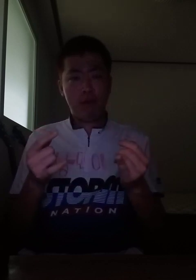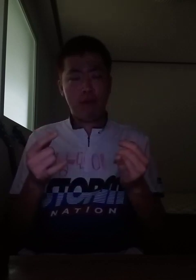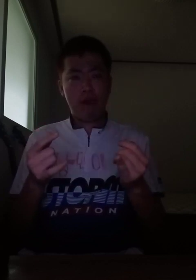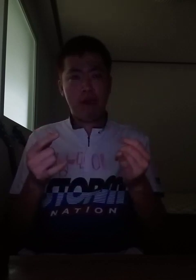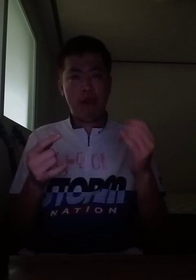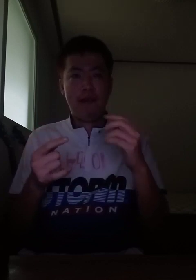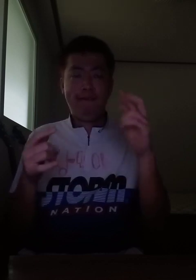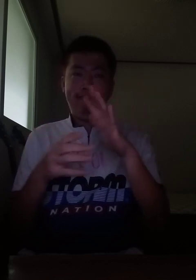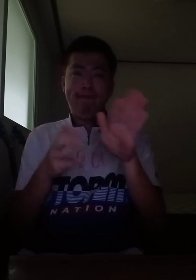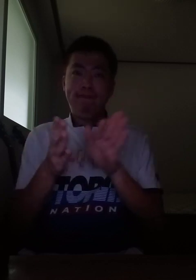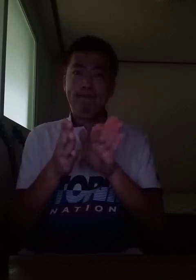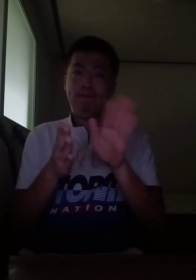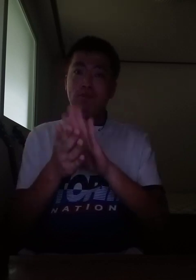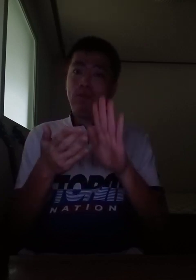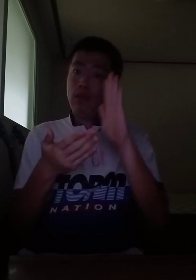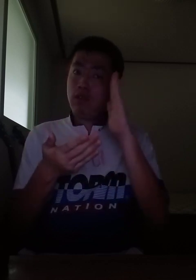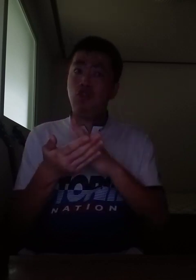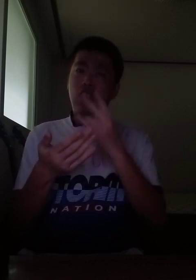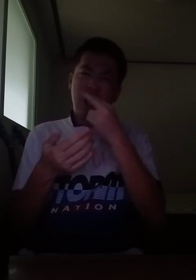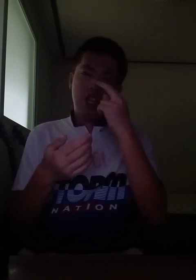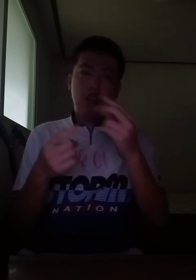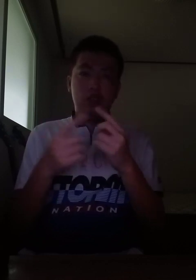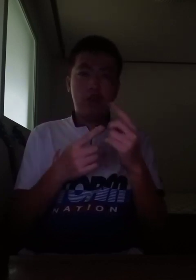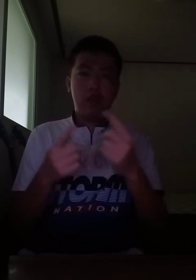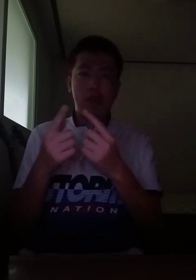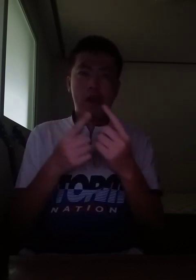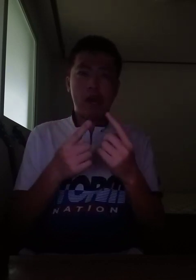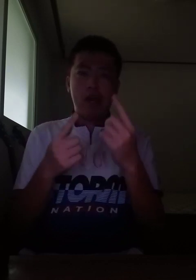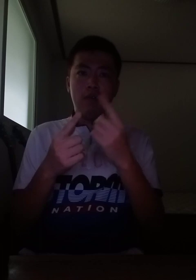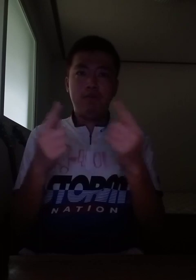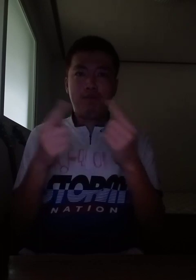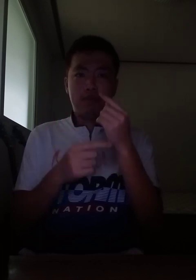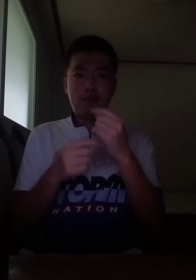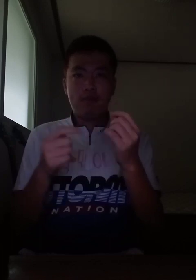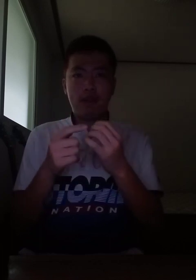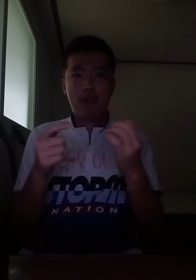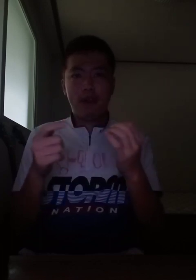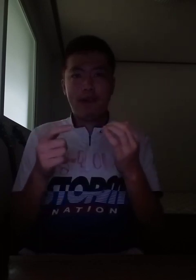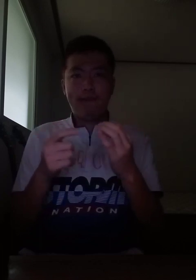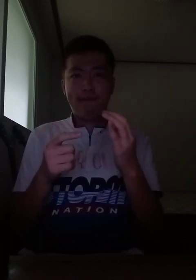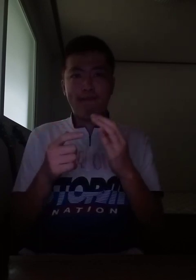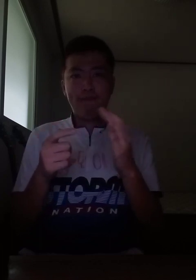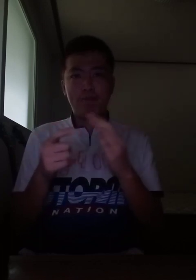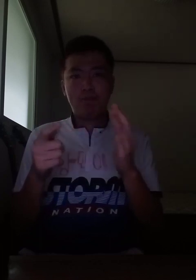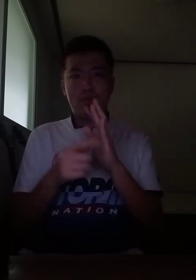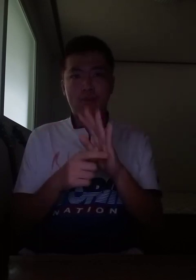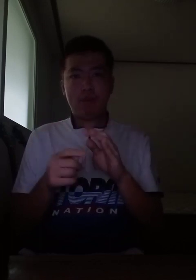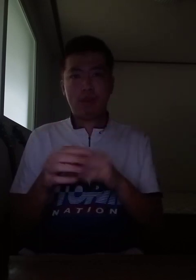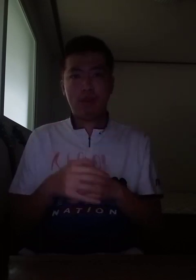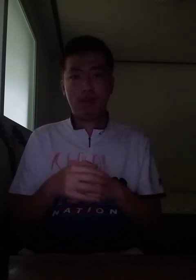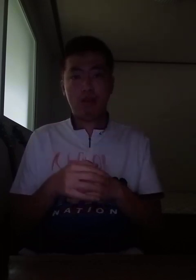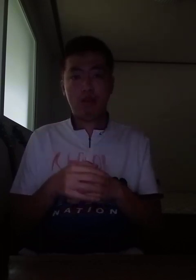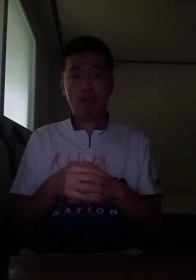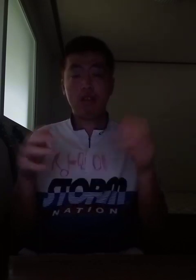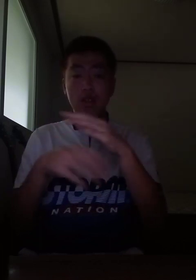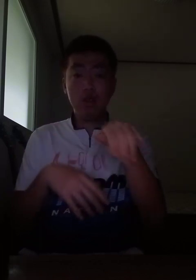나가서는 취객이라든지 강력 범죄로 범죄 예방 효과 등이 굉장히 많은 것으로 경기도가 취약